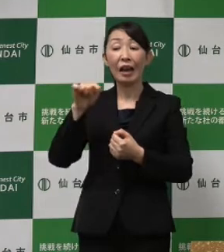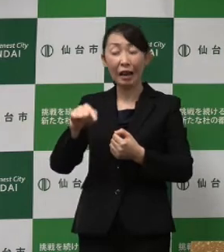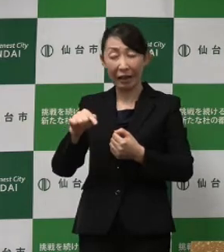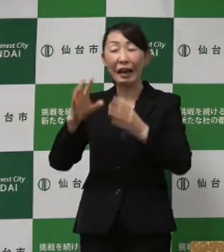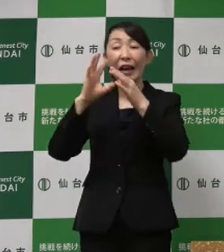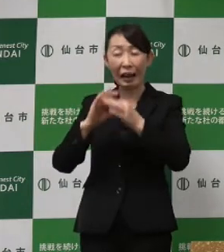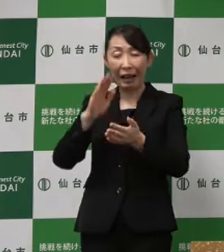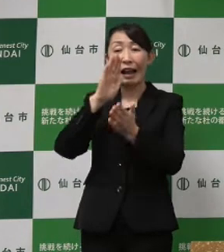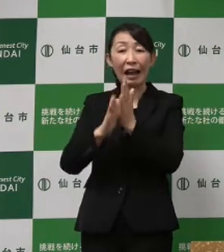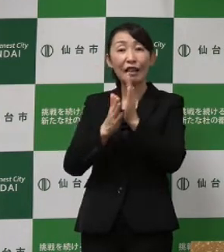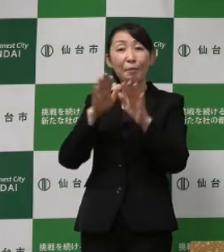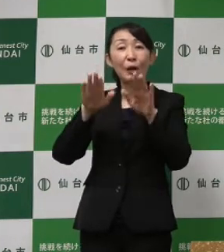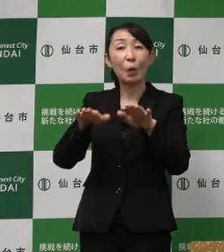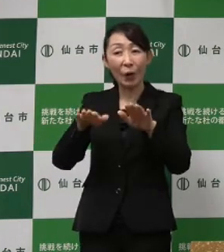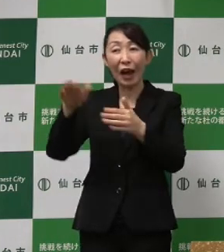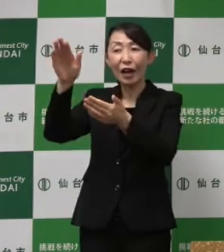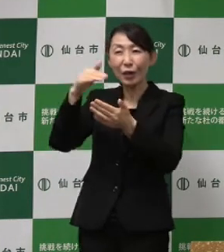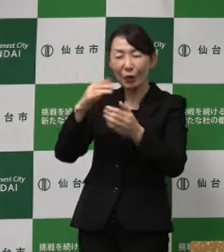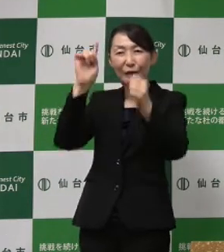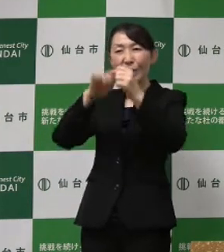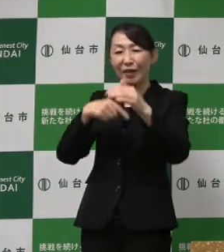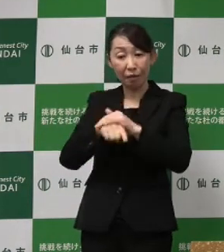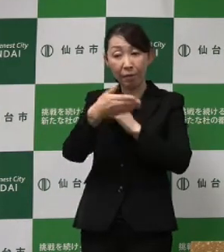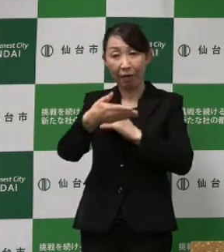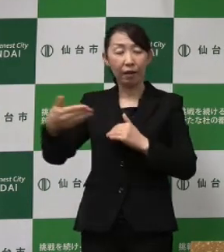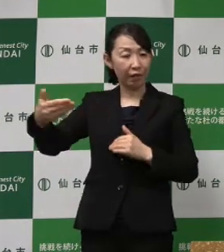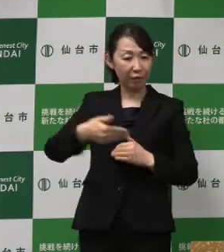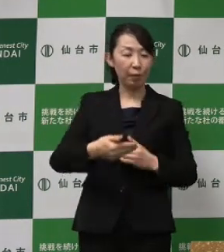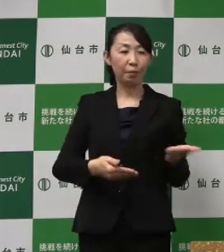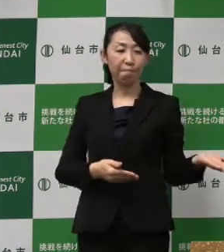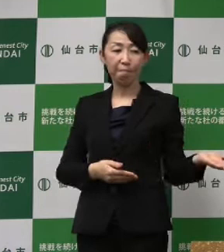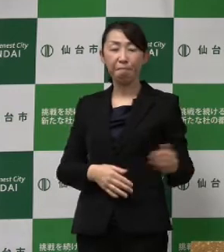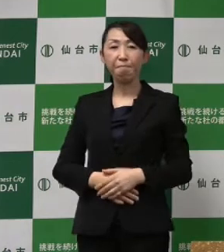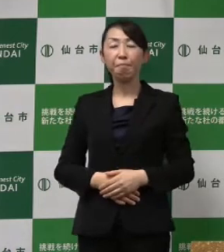ジという形になるのかなと。 そうですね、そうですね、